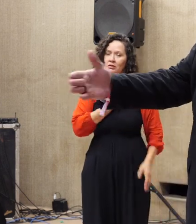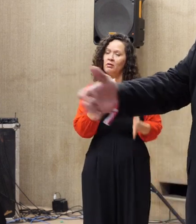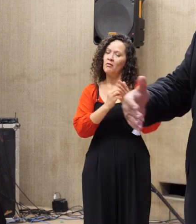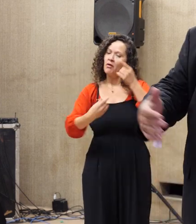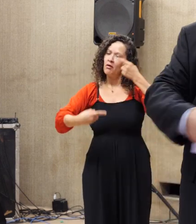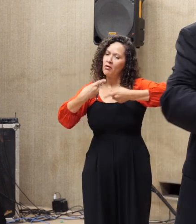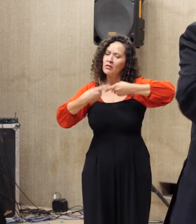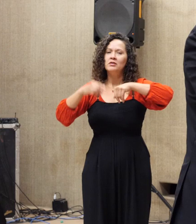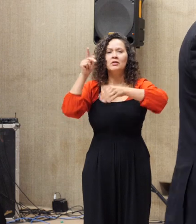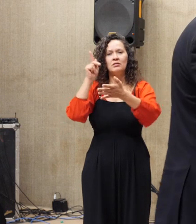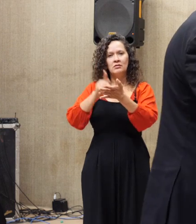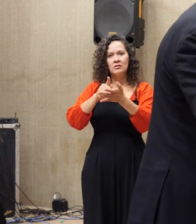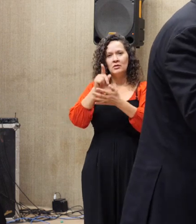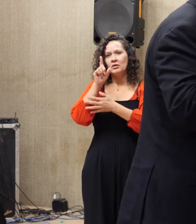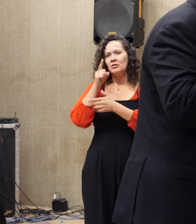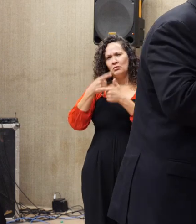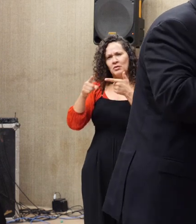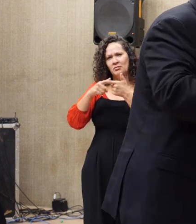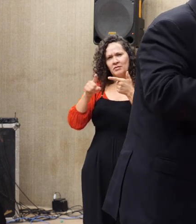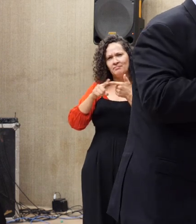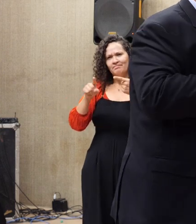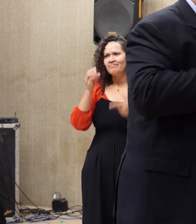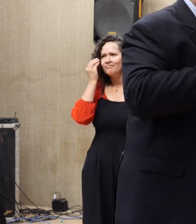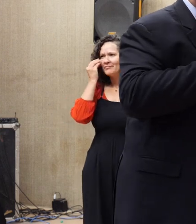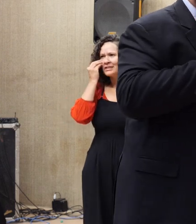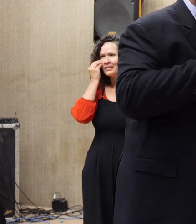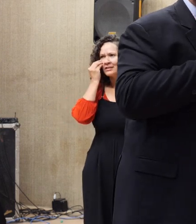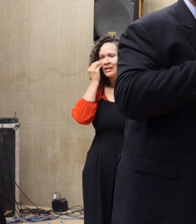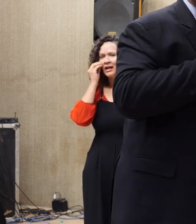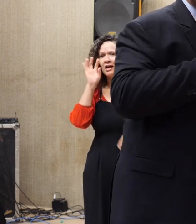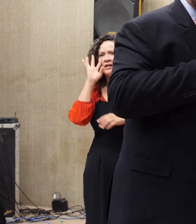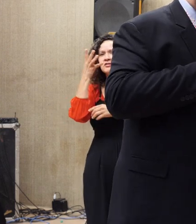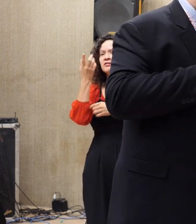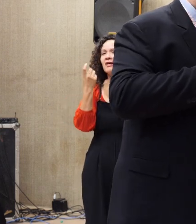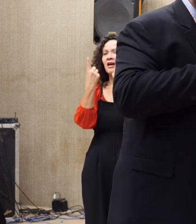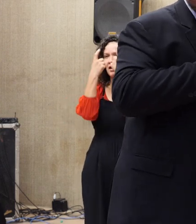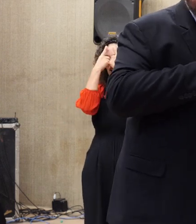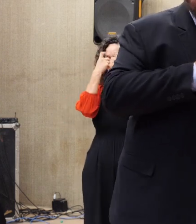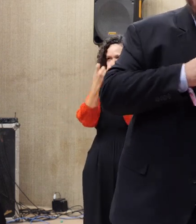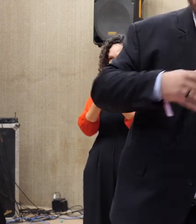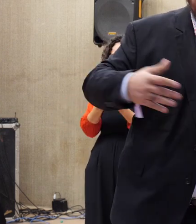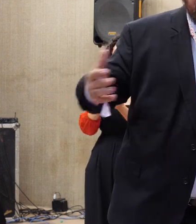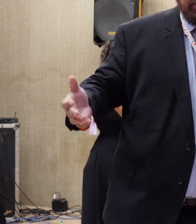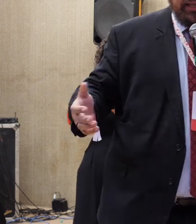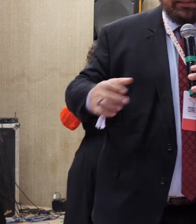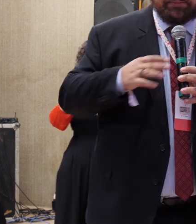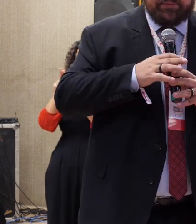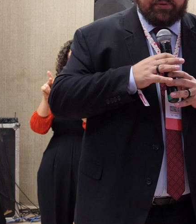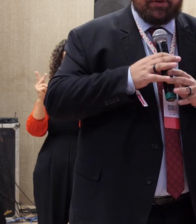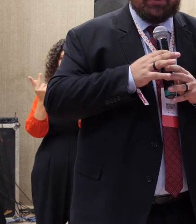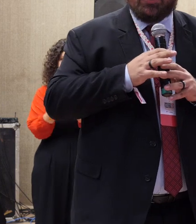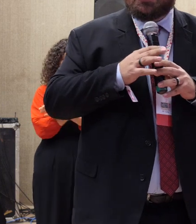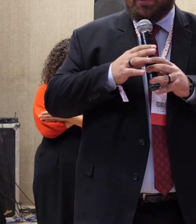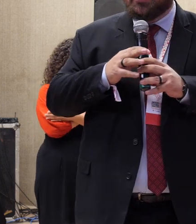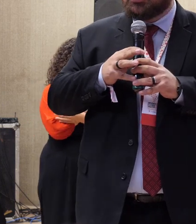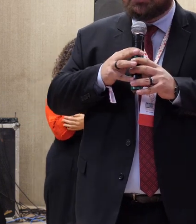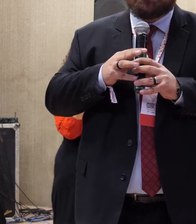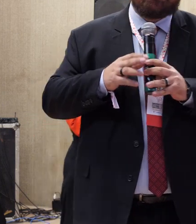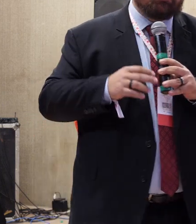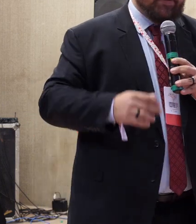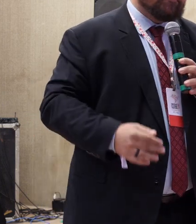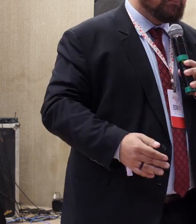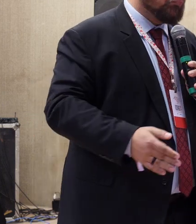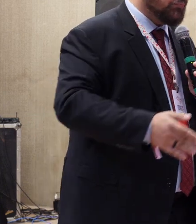debate concretamente o problema de fundo, que é a violência das mais diversas formas que acontece em nosso